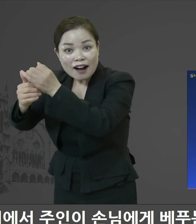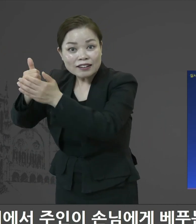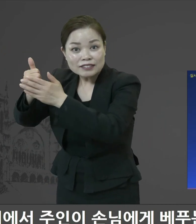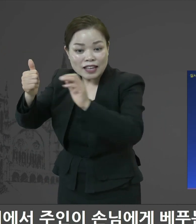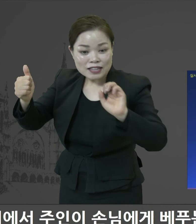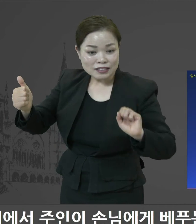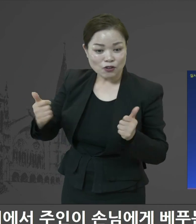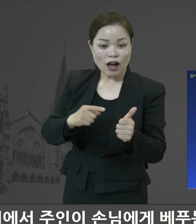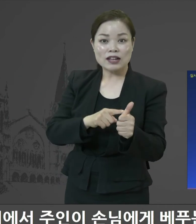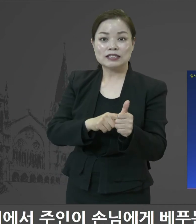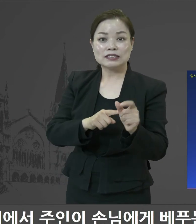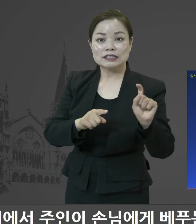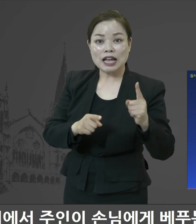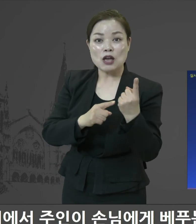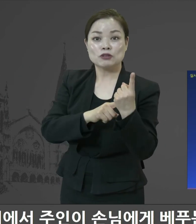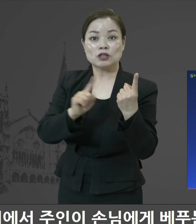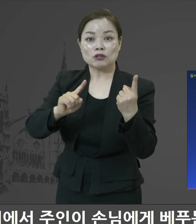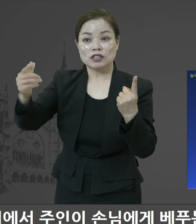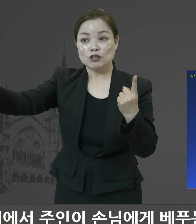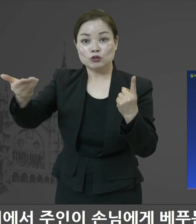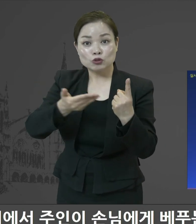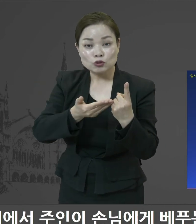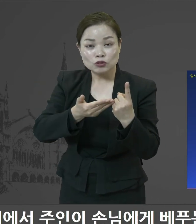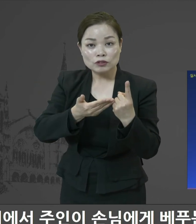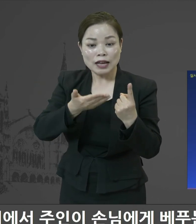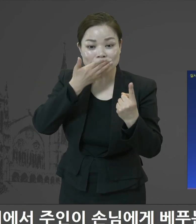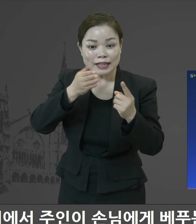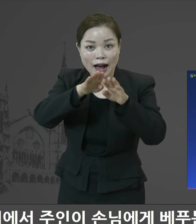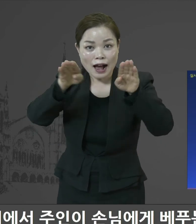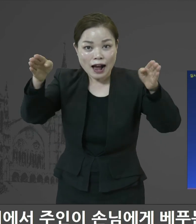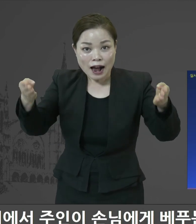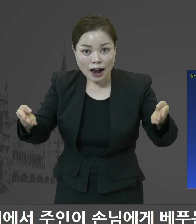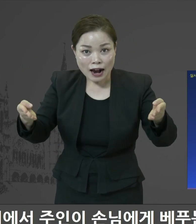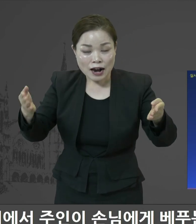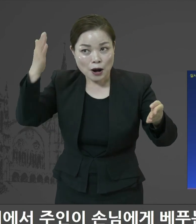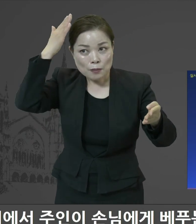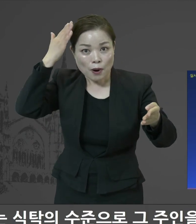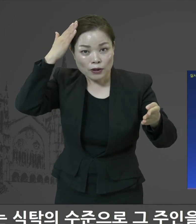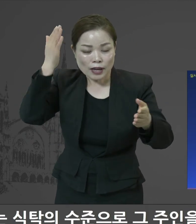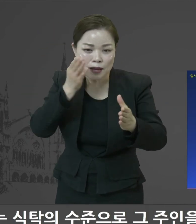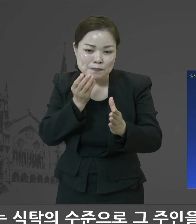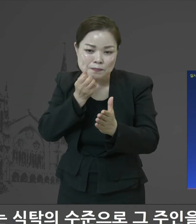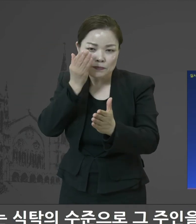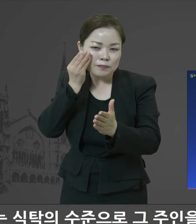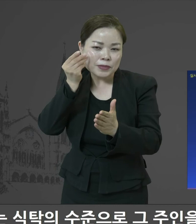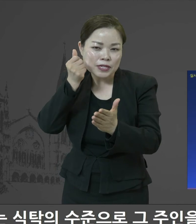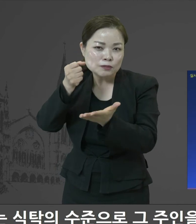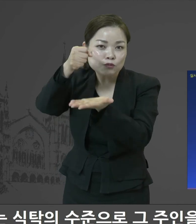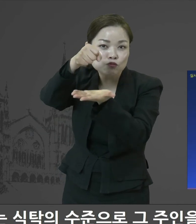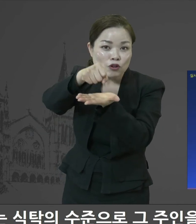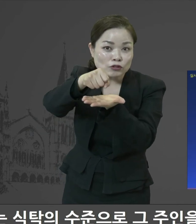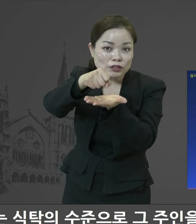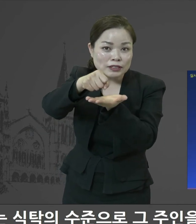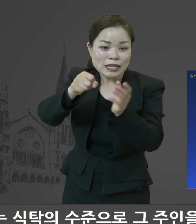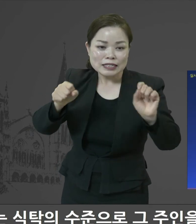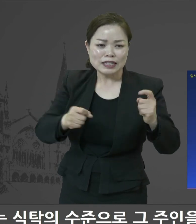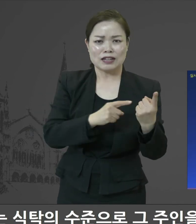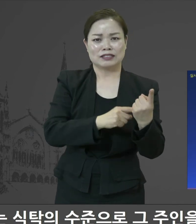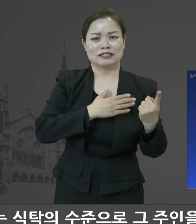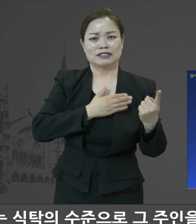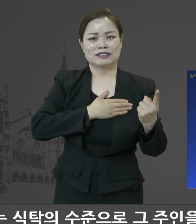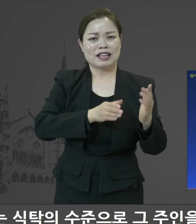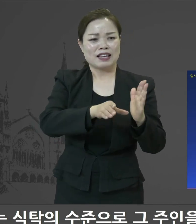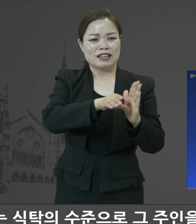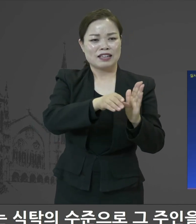다윗을 어떻게 대접했을까요? 상을 차려주십니다. 머리에 기름을 붓습니다. 이때 다윗이 뭐라고 고백합니까? 내